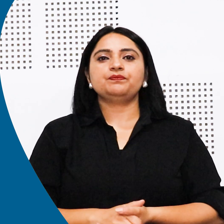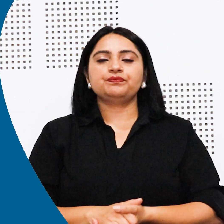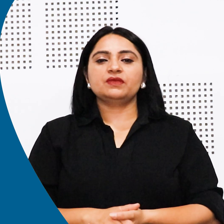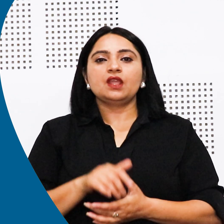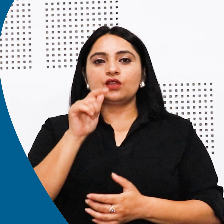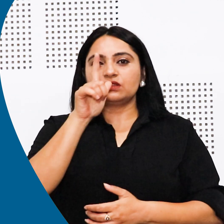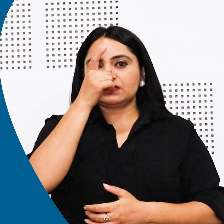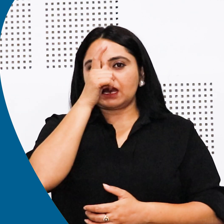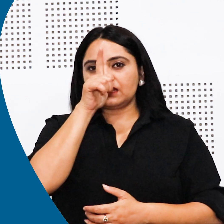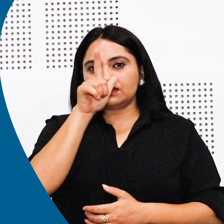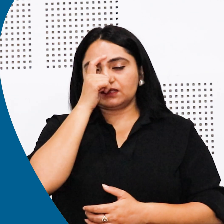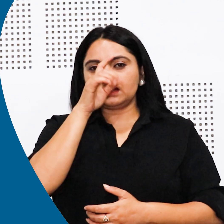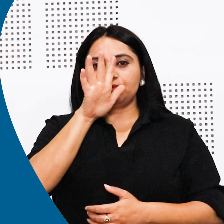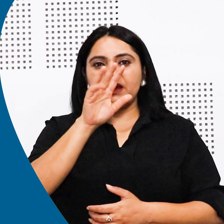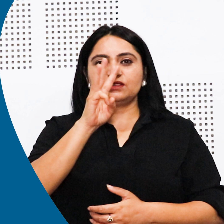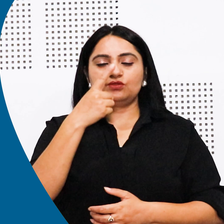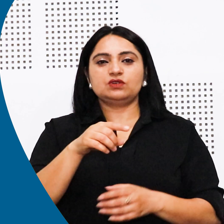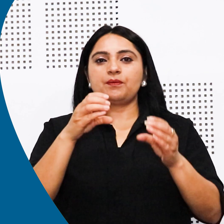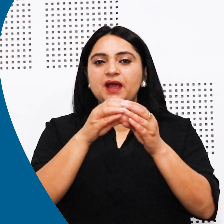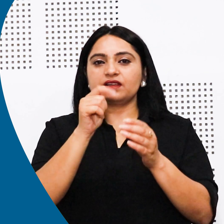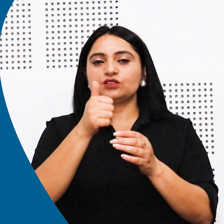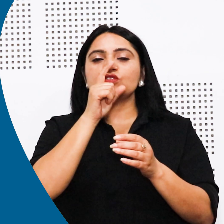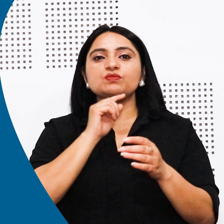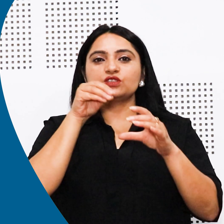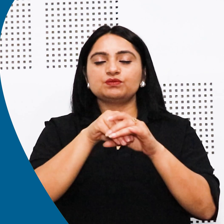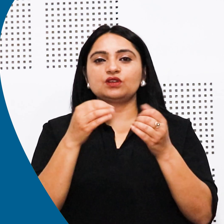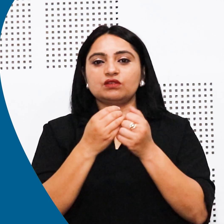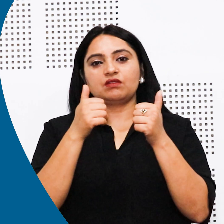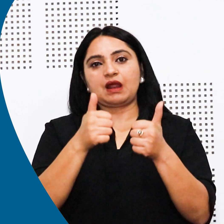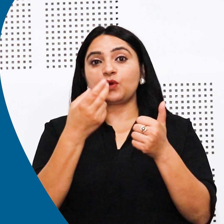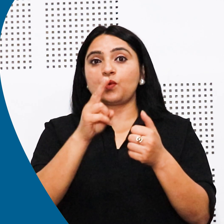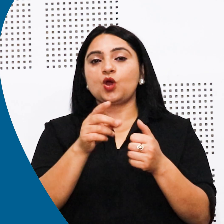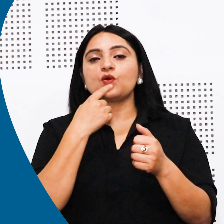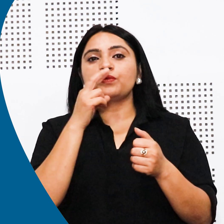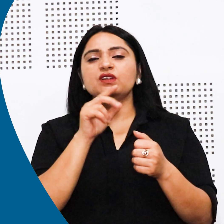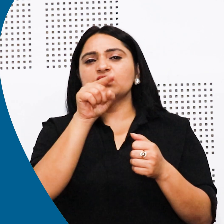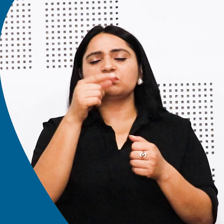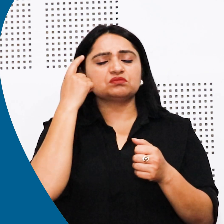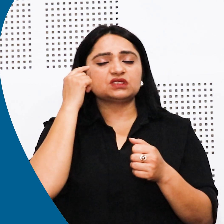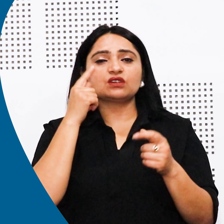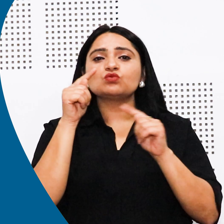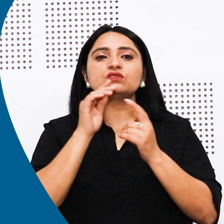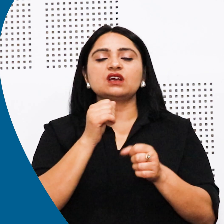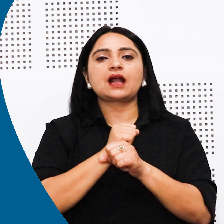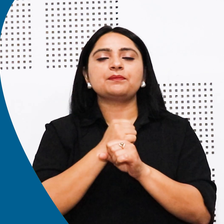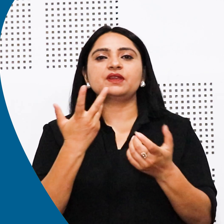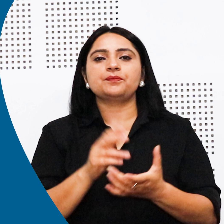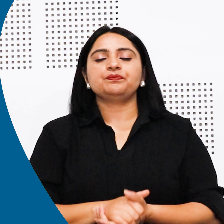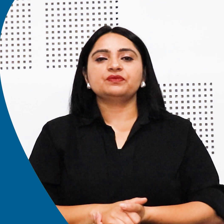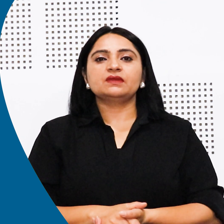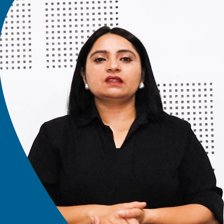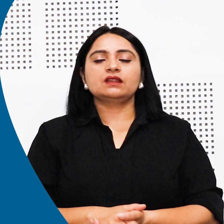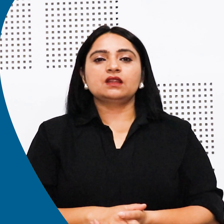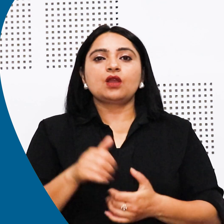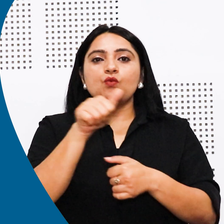यो 753वटा पालिकाले 6 वर्षमा गरेको यो चाहिँ असाध्यै राम्रो भयो भनेर तपाईँलाई लागेको कुरा के छ? लागेको के हो